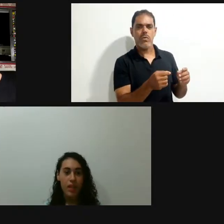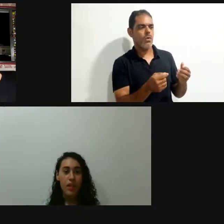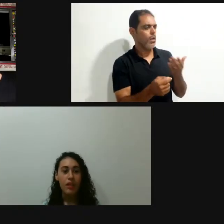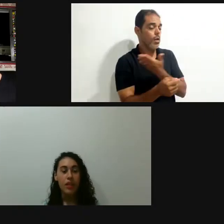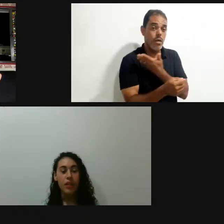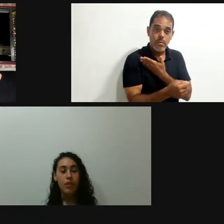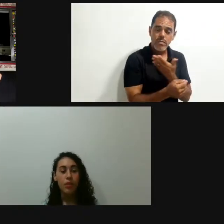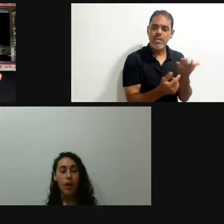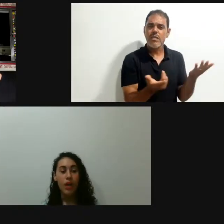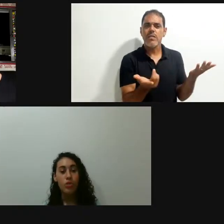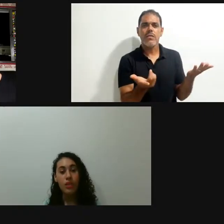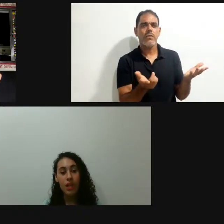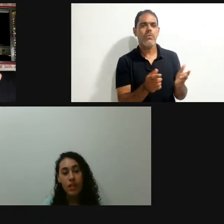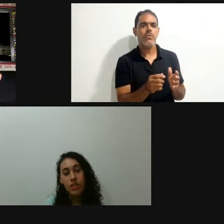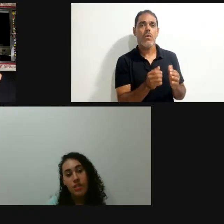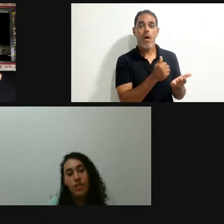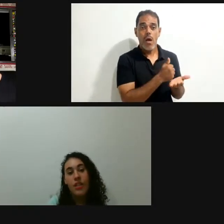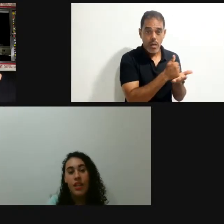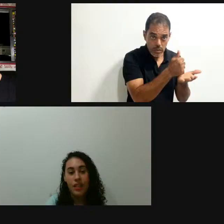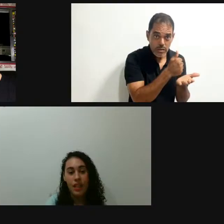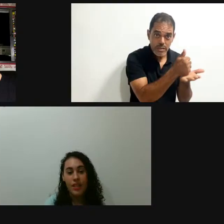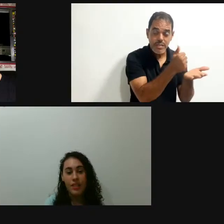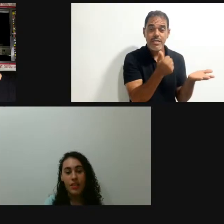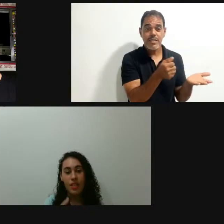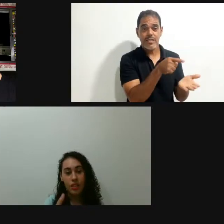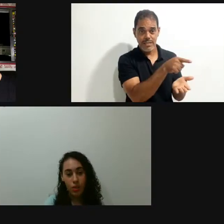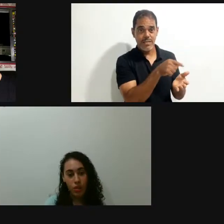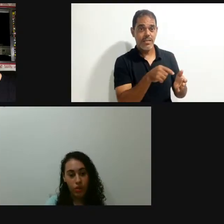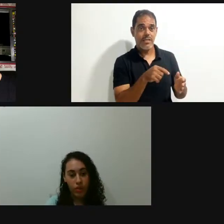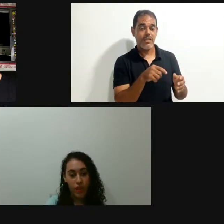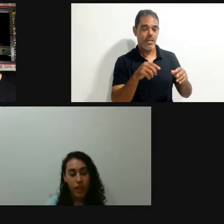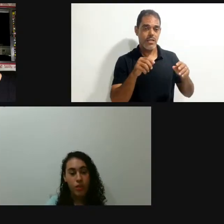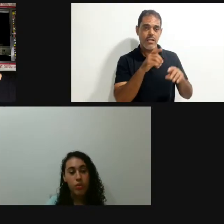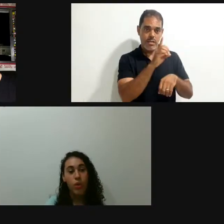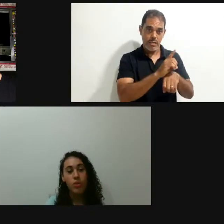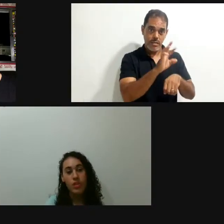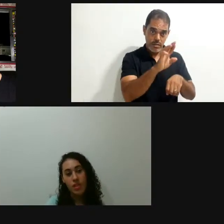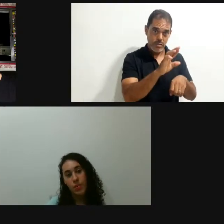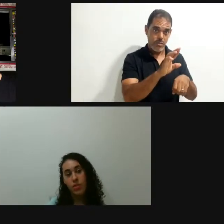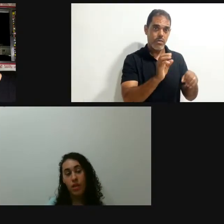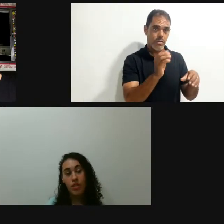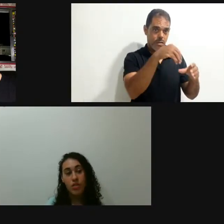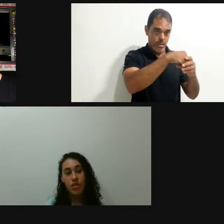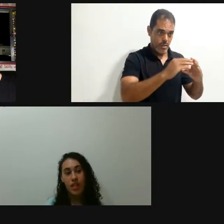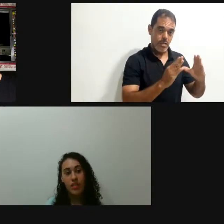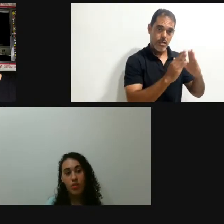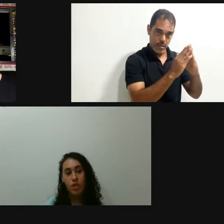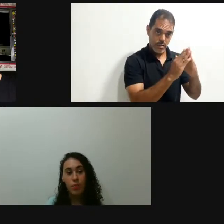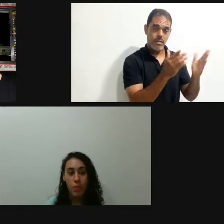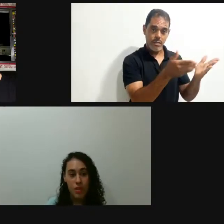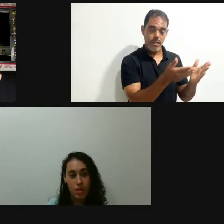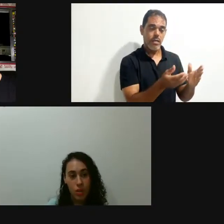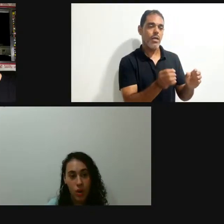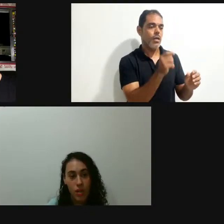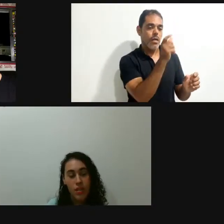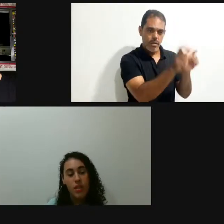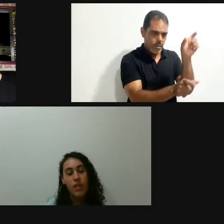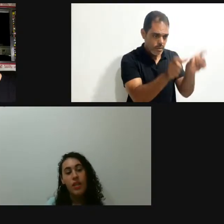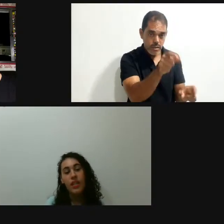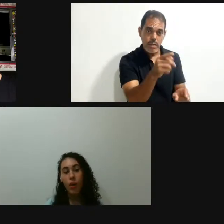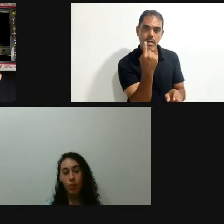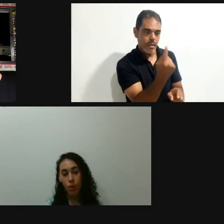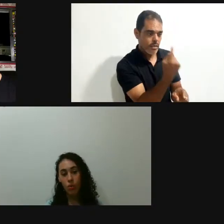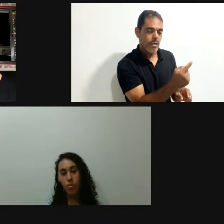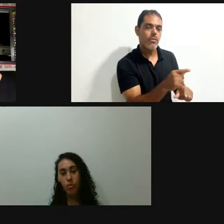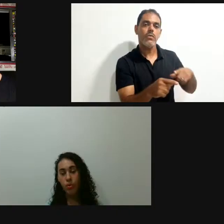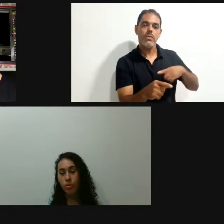lerem, tanto a ajudante dessa diretora do orfanato, todos esses personagens têm suas próprias histórias